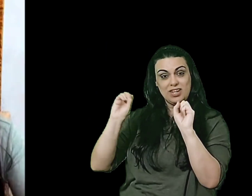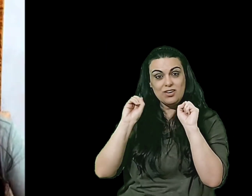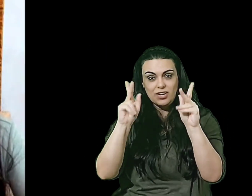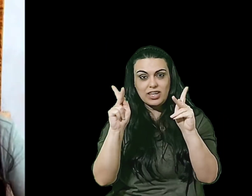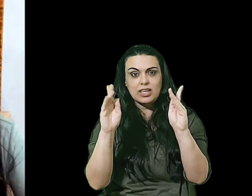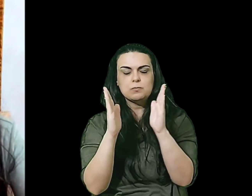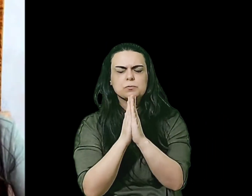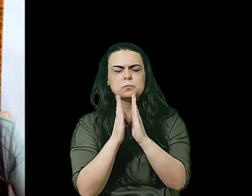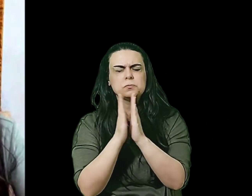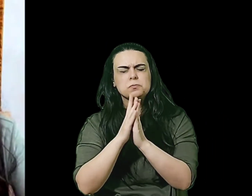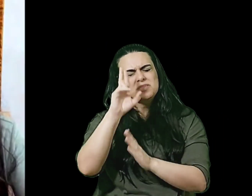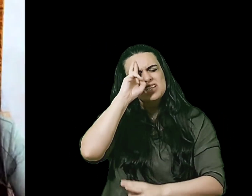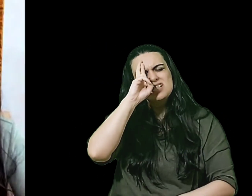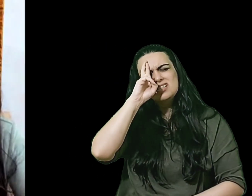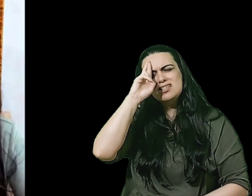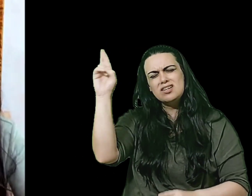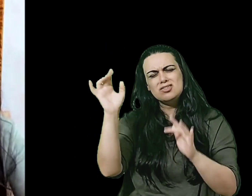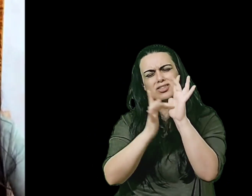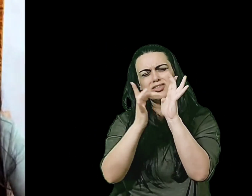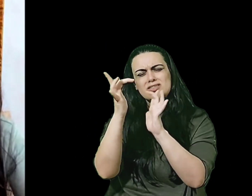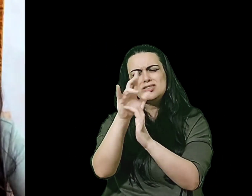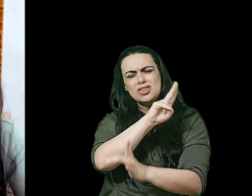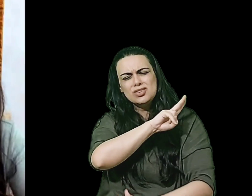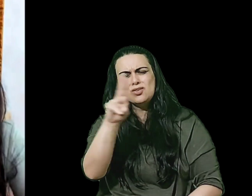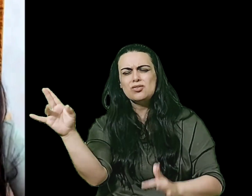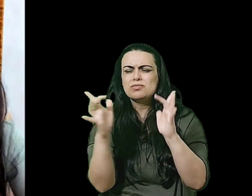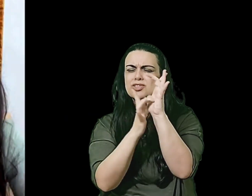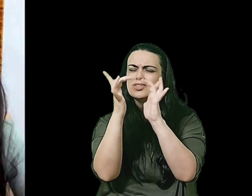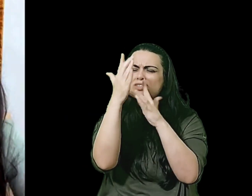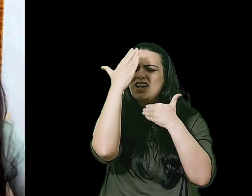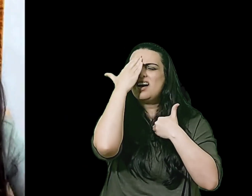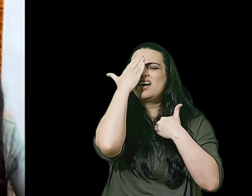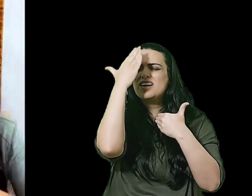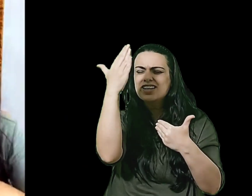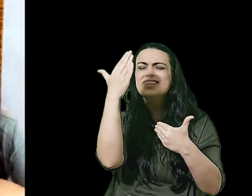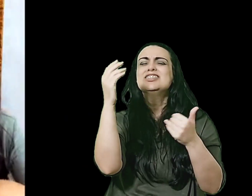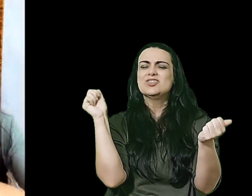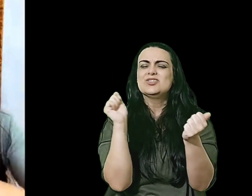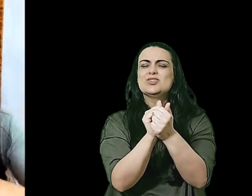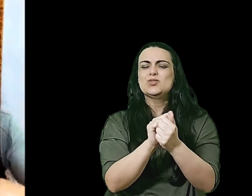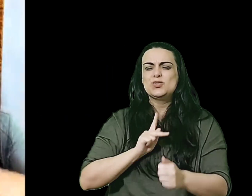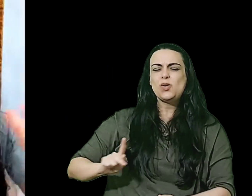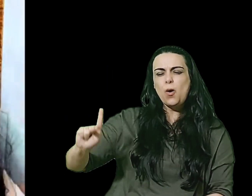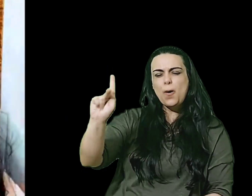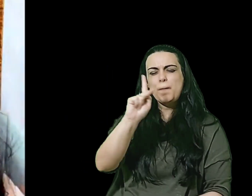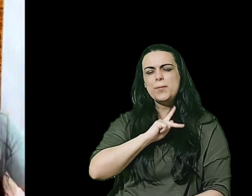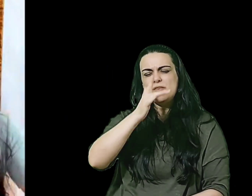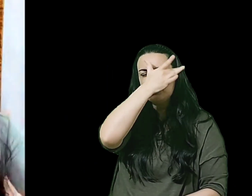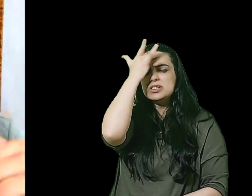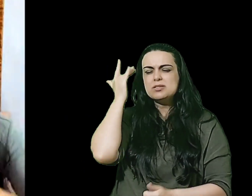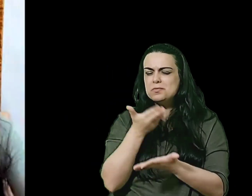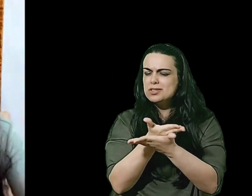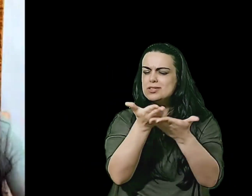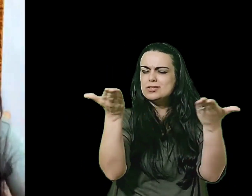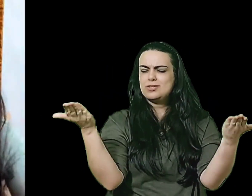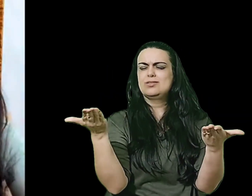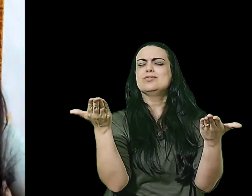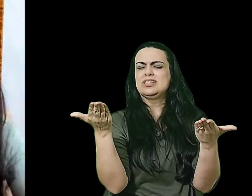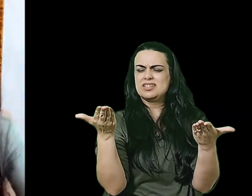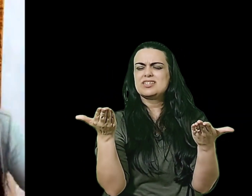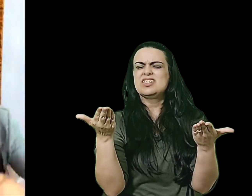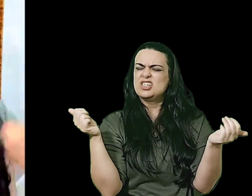Ok? Senhor, em nome de Jesus eu te agradeço. Te agradeço junto com o teu povo que aqui se